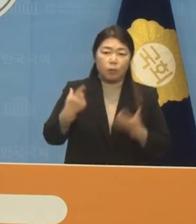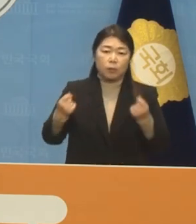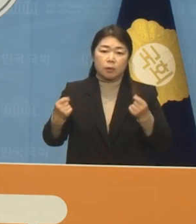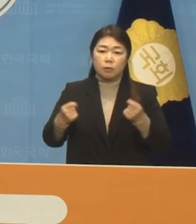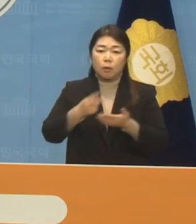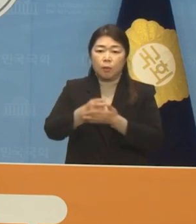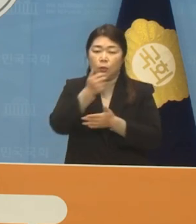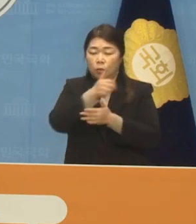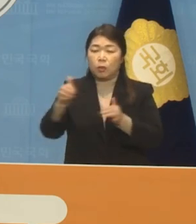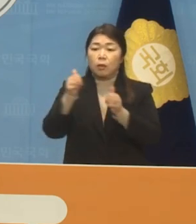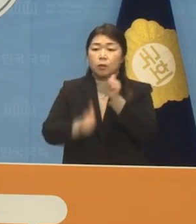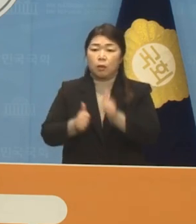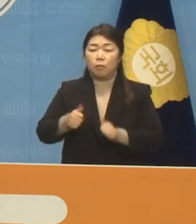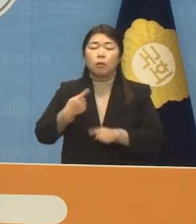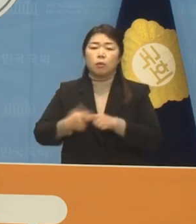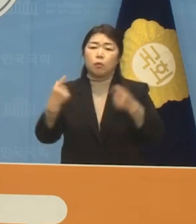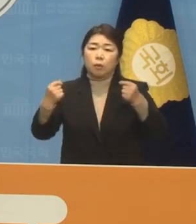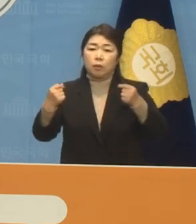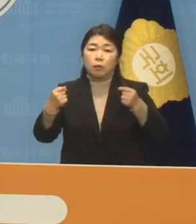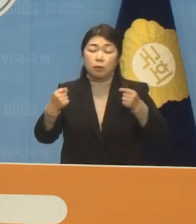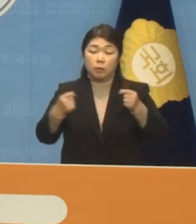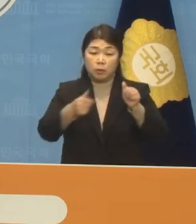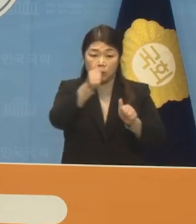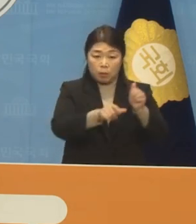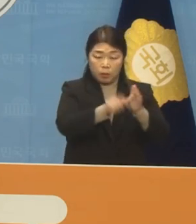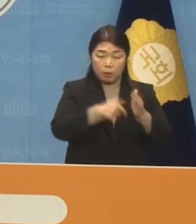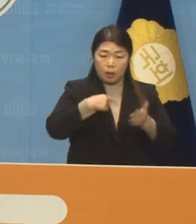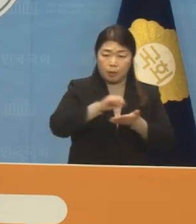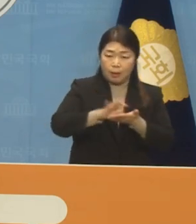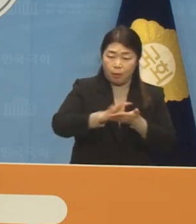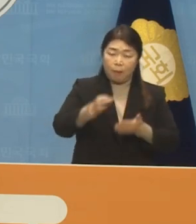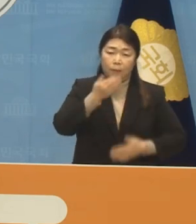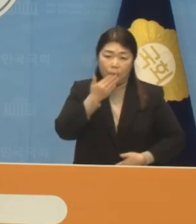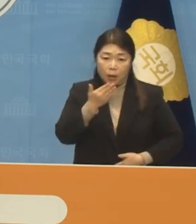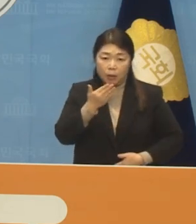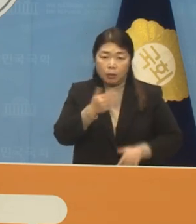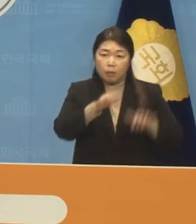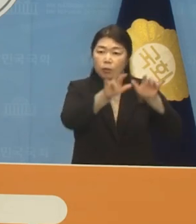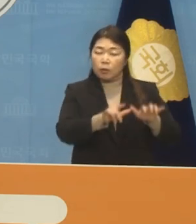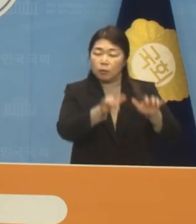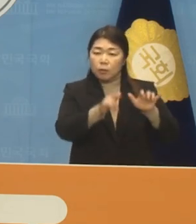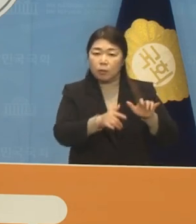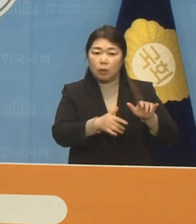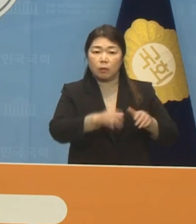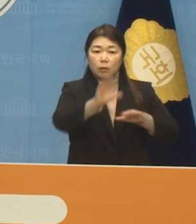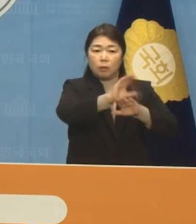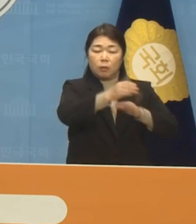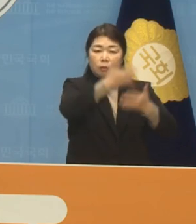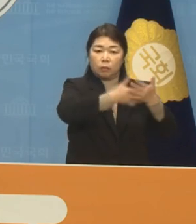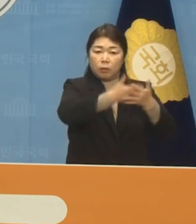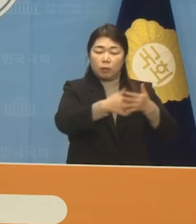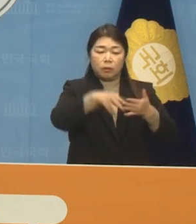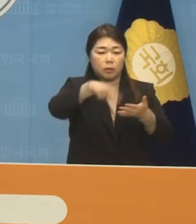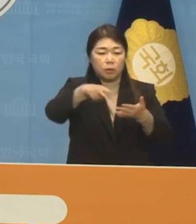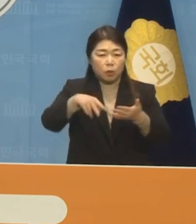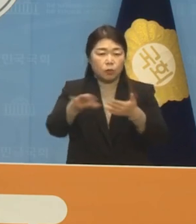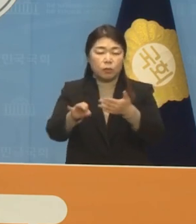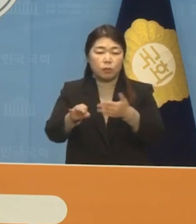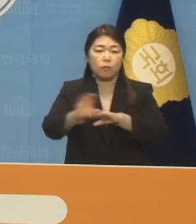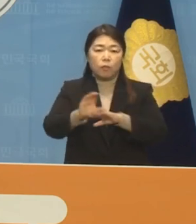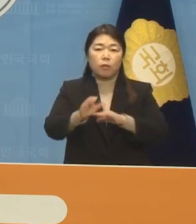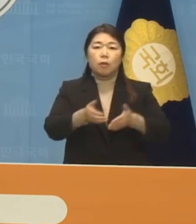때도 시험에서 제가 사용할 수 있는 프로그램, 스크린 리더라는 프로그램이 설치된 컴퓨터로